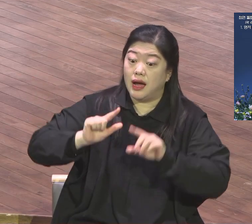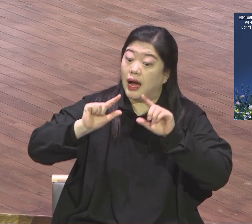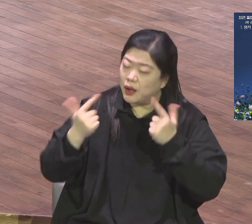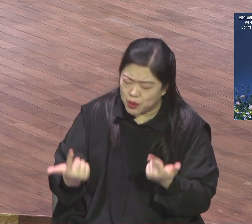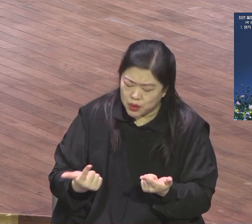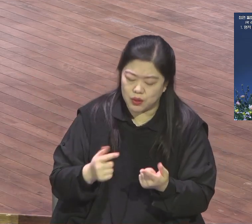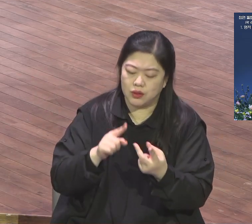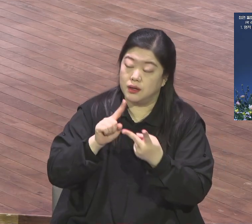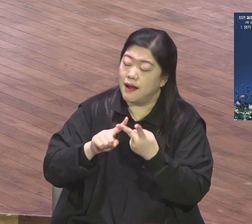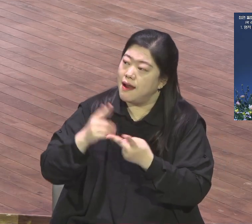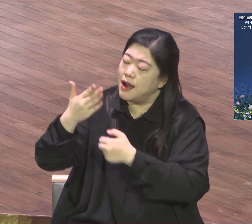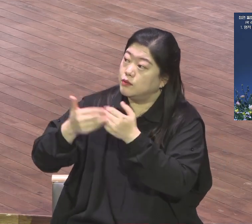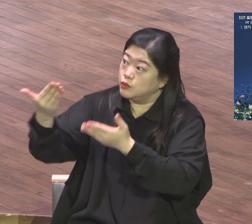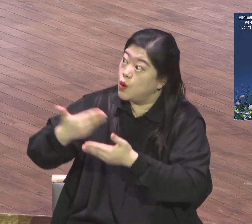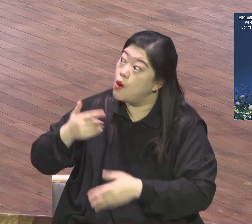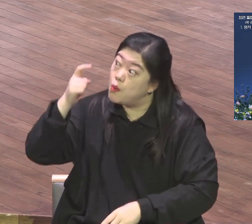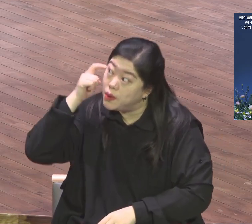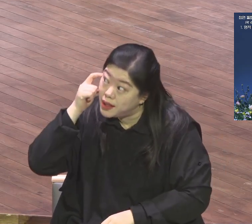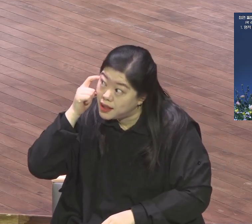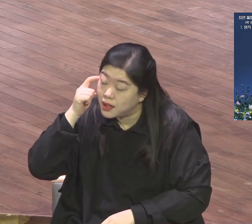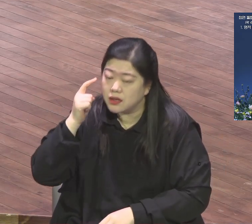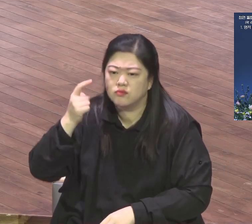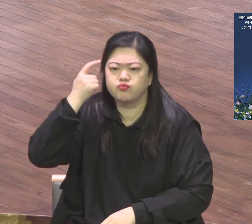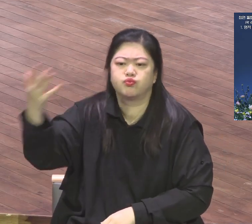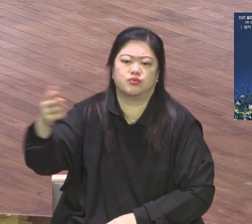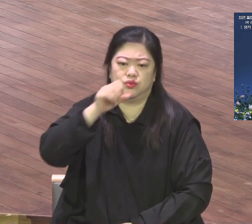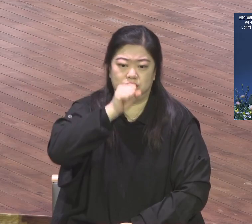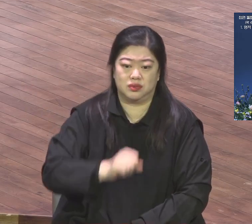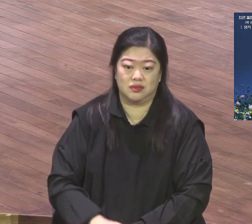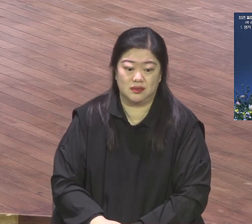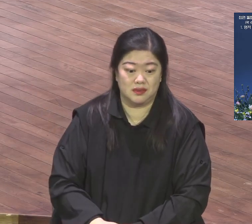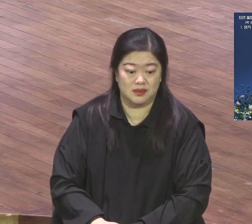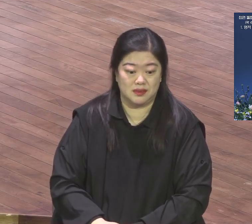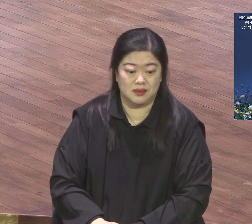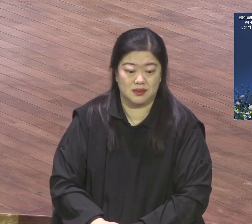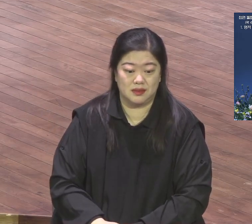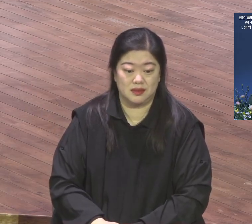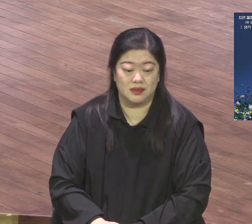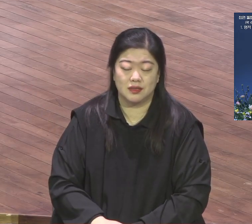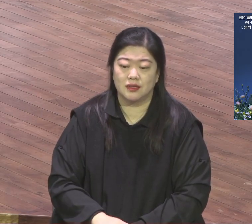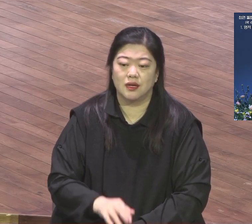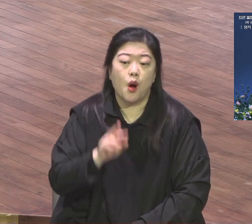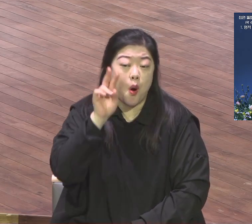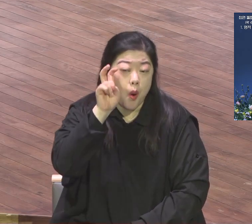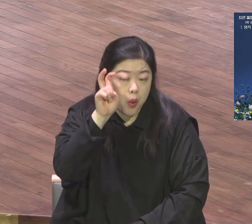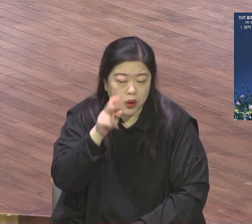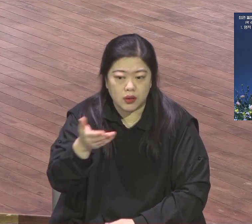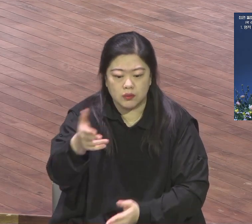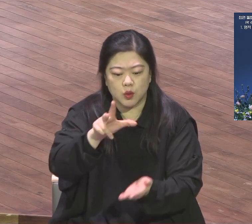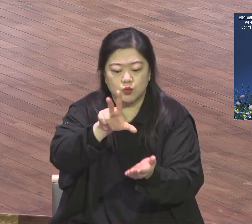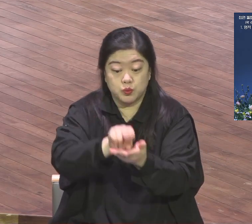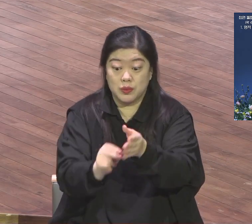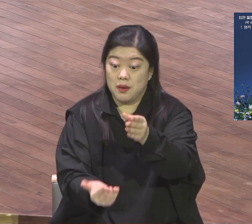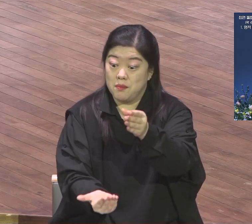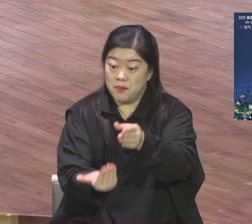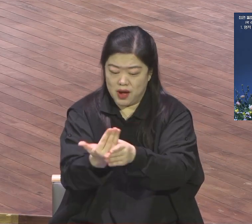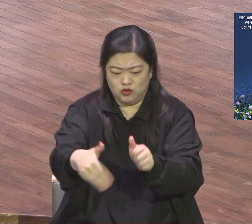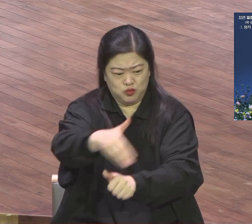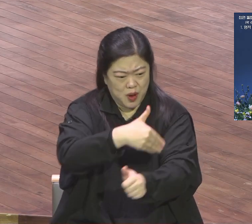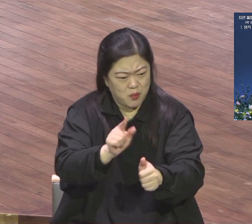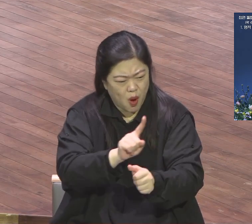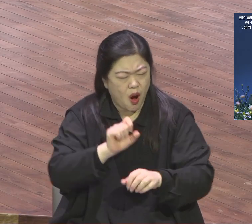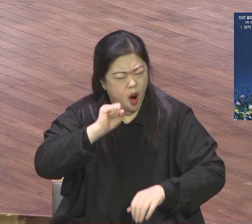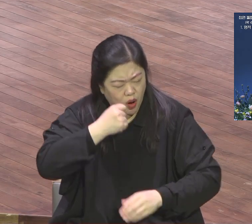이 시간 여러분에게 무슨 형태의 광풍이 불어온다 할지라도 불어와 있다 할지라도 그것이